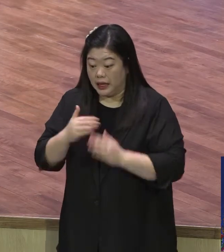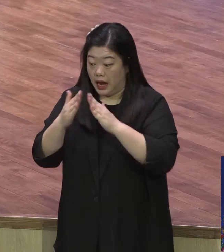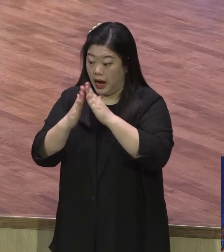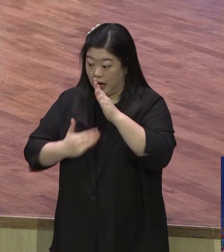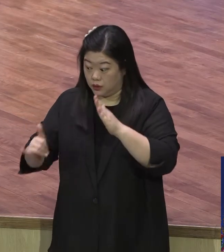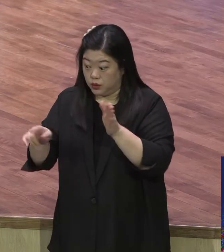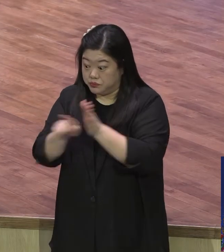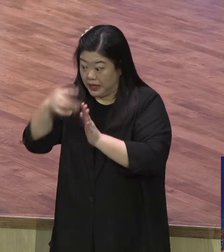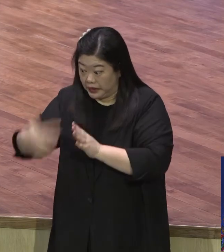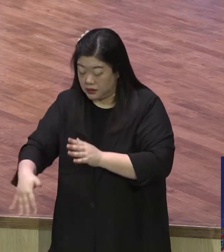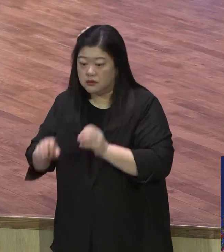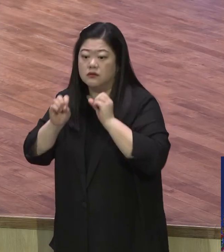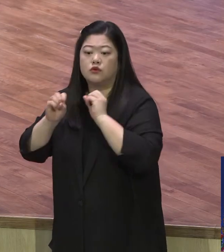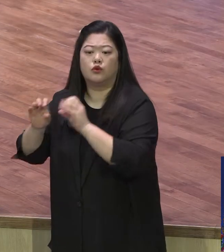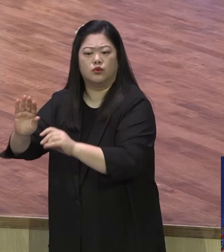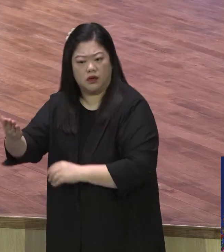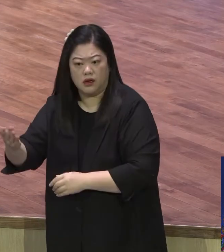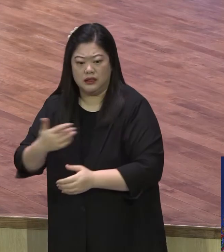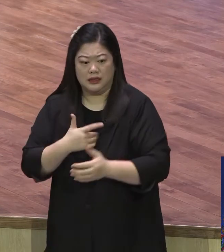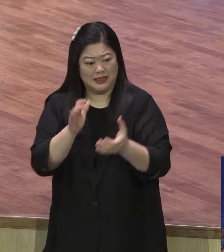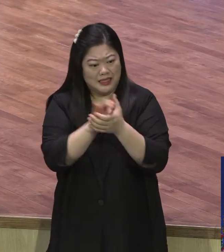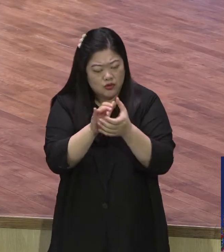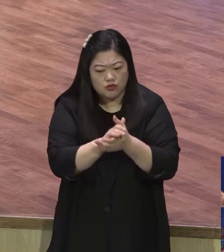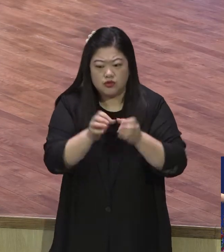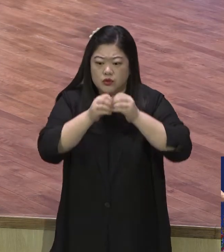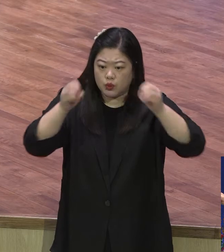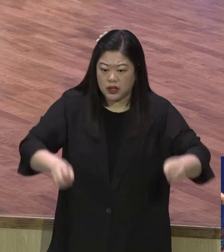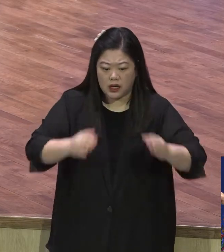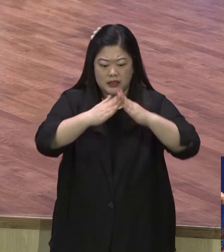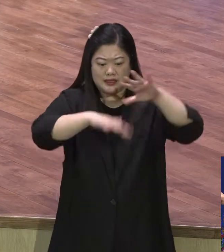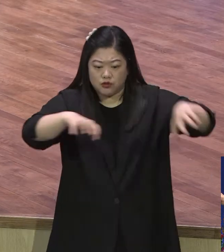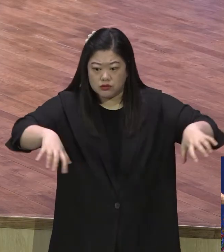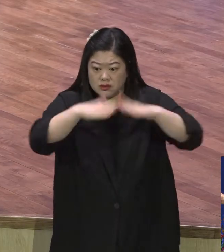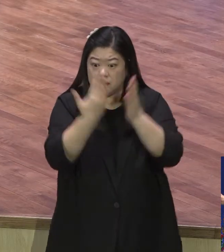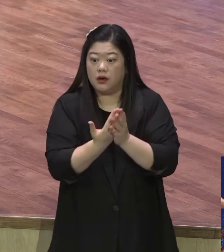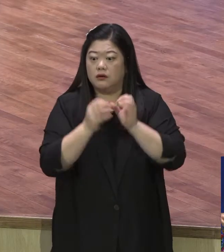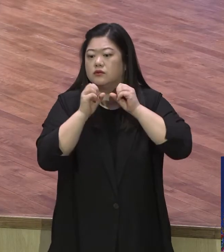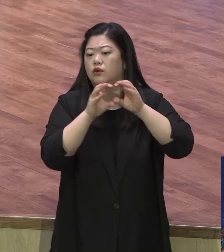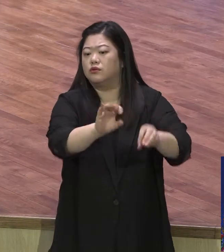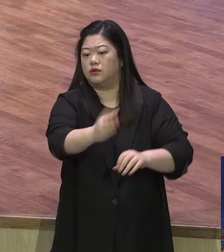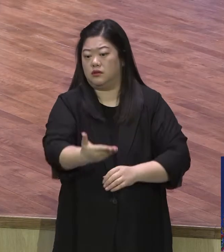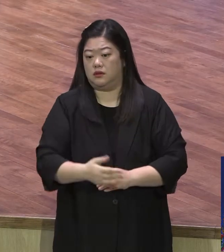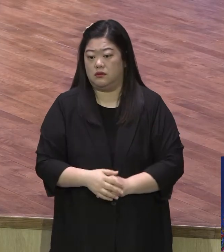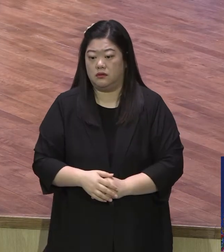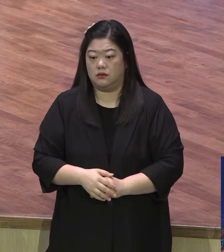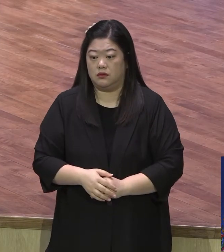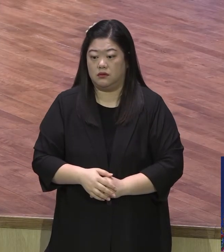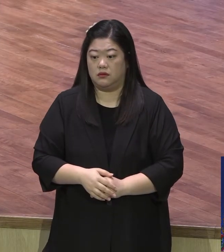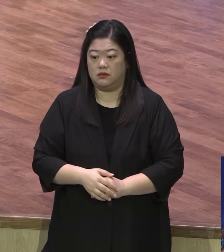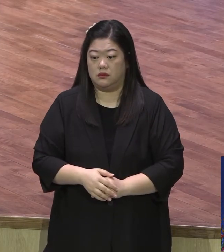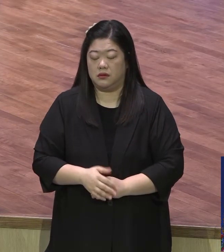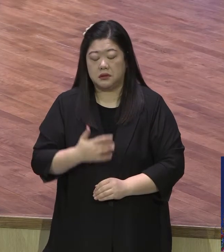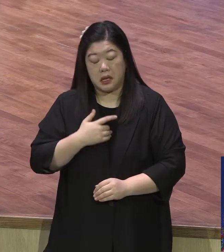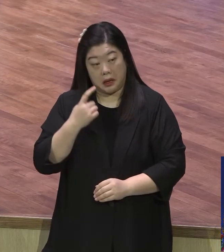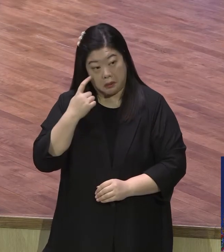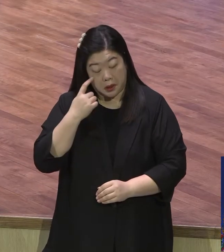직장에 있잖아. 그게 전도예요. 그 정도가 아니라 가라. 땅 끝까지 모든 쪽 속으로 명령의 명령